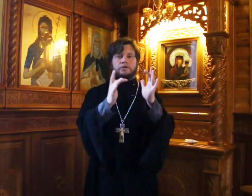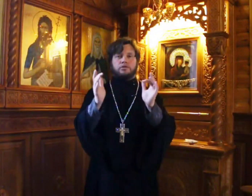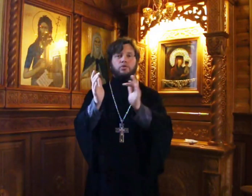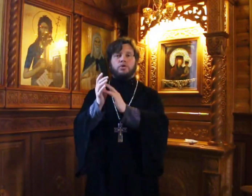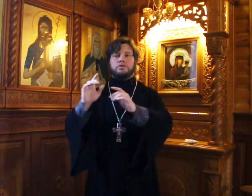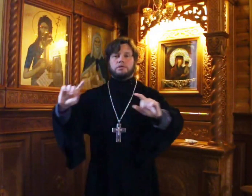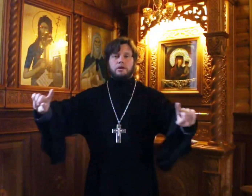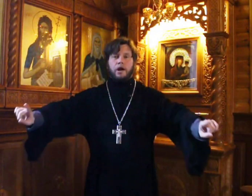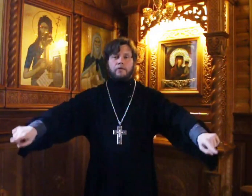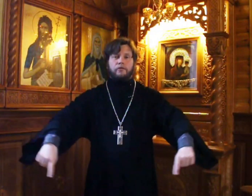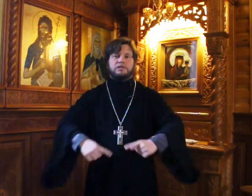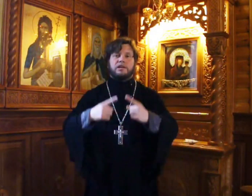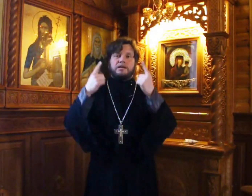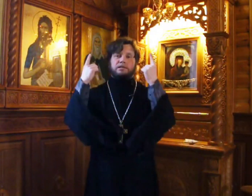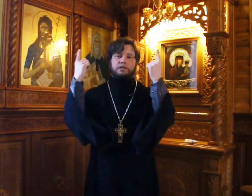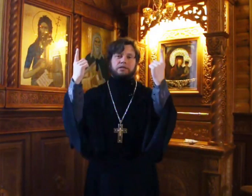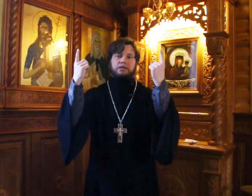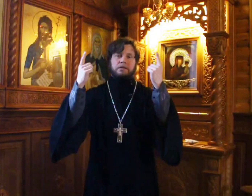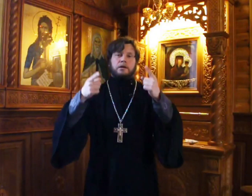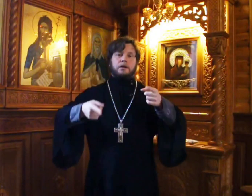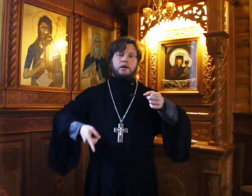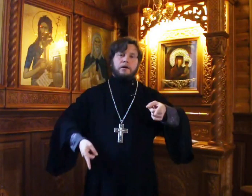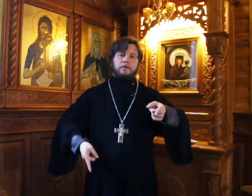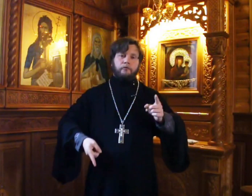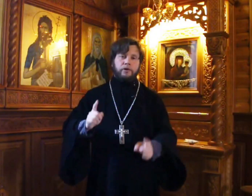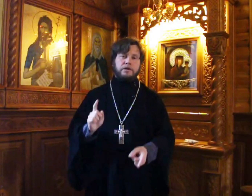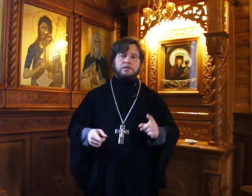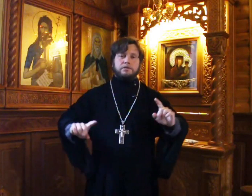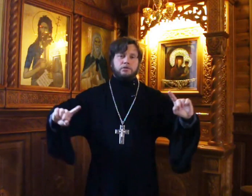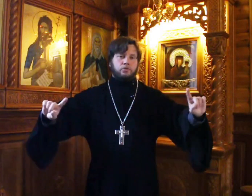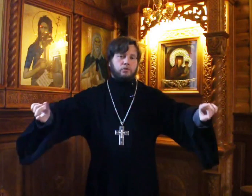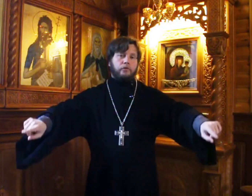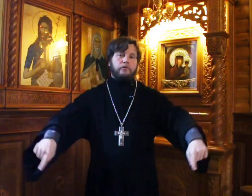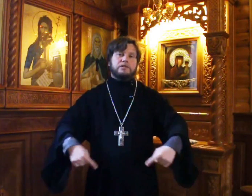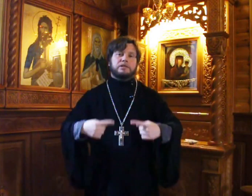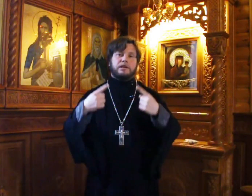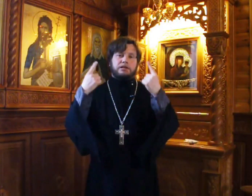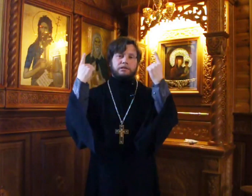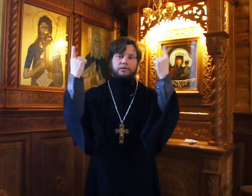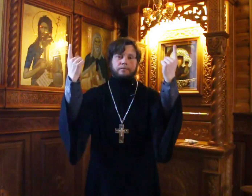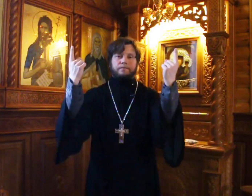Христос воскресе! Воистину воскресе! Христос воскресе!